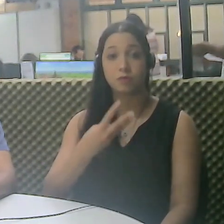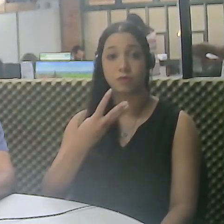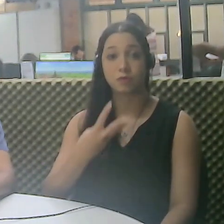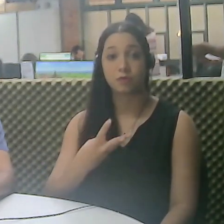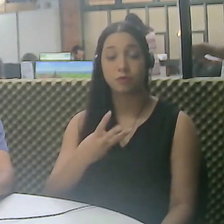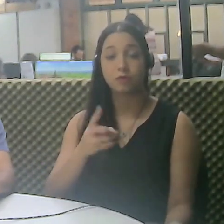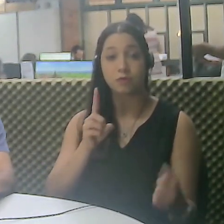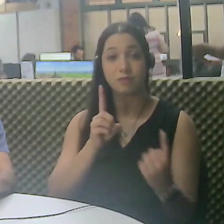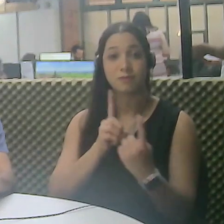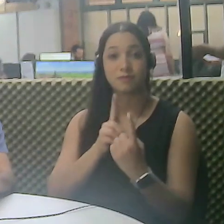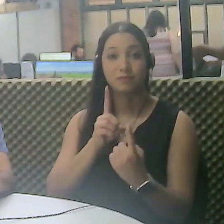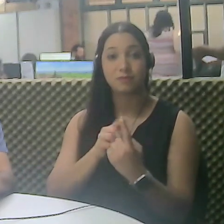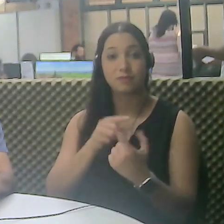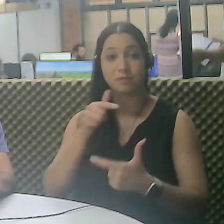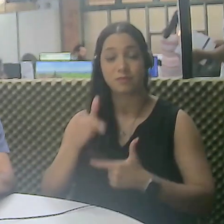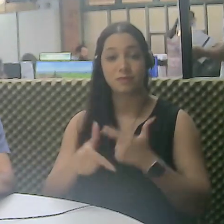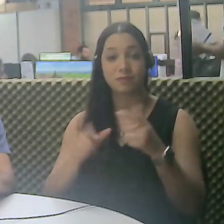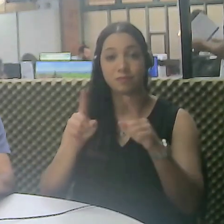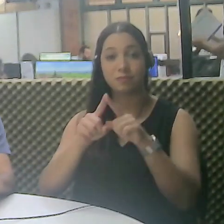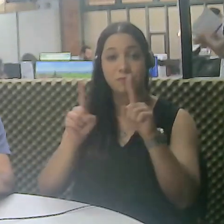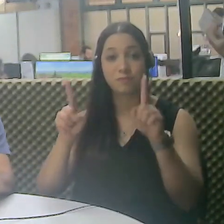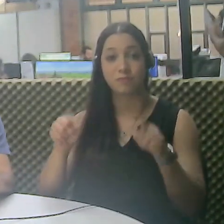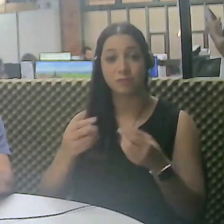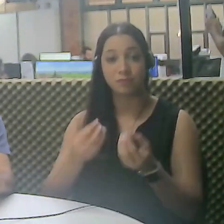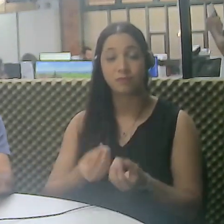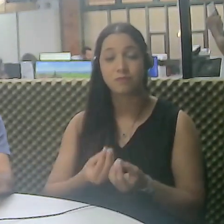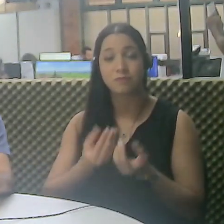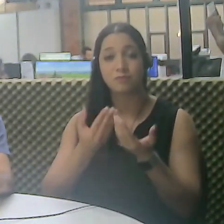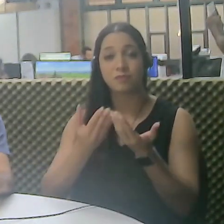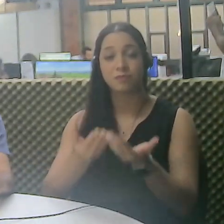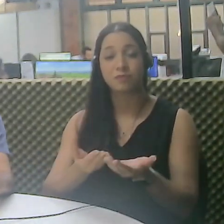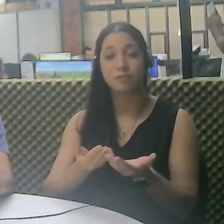33.243 atendimentos ao trabalhador. Foram ofertadas